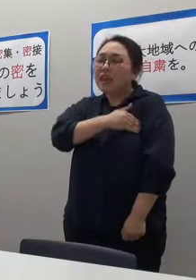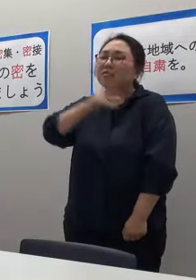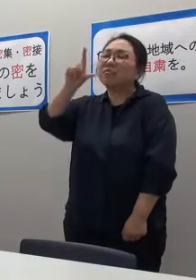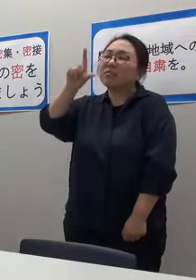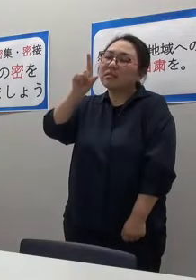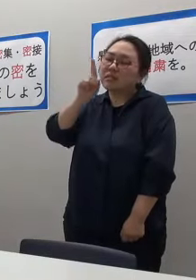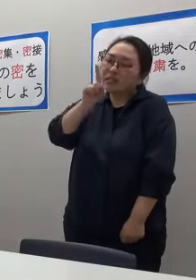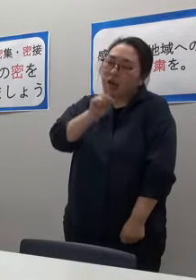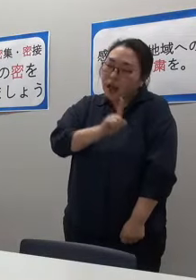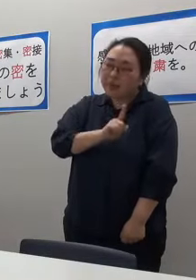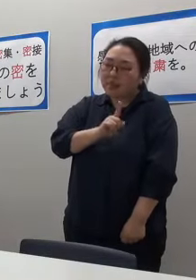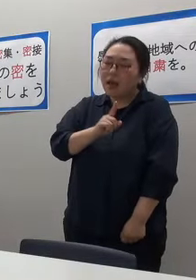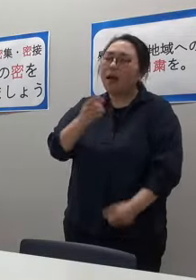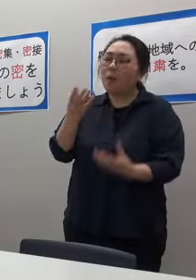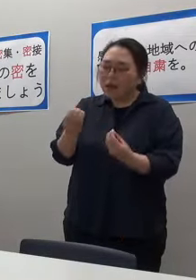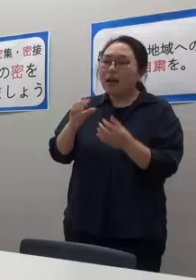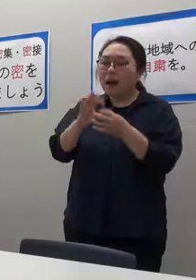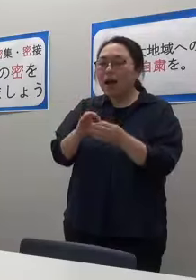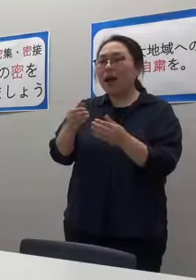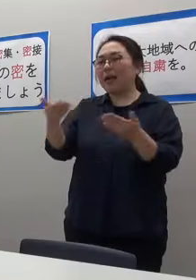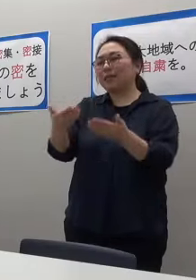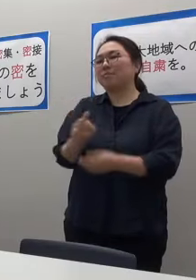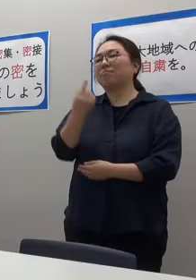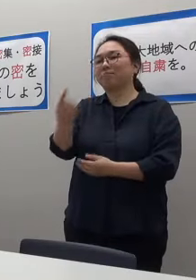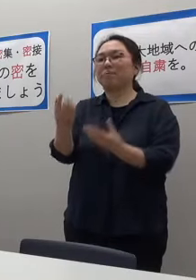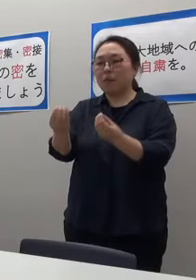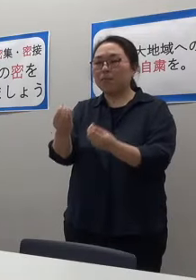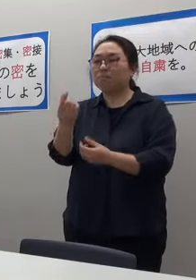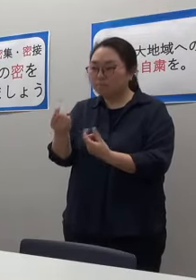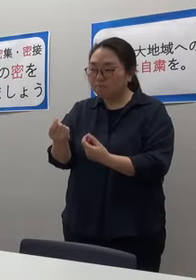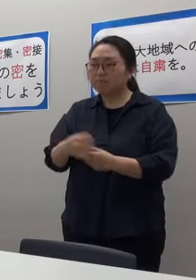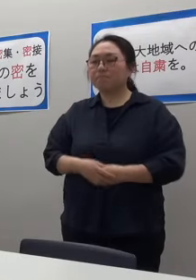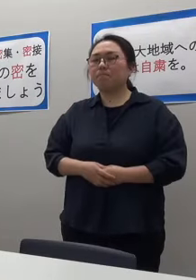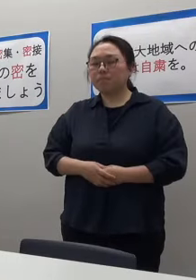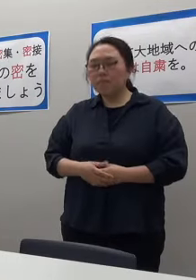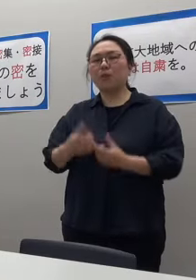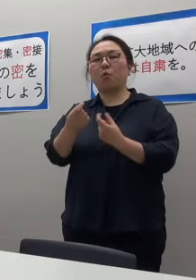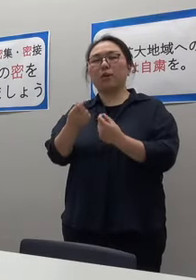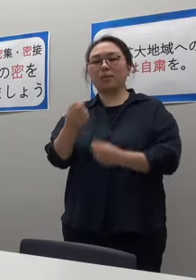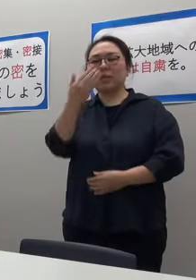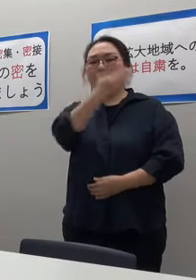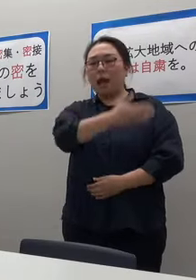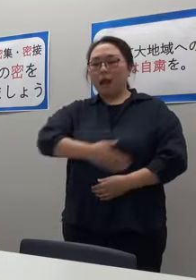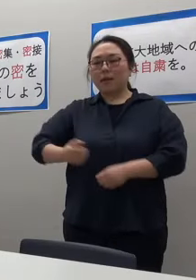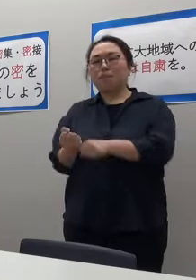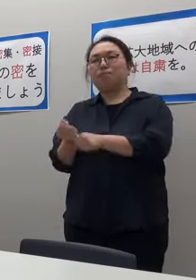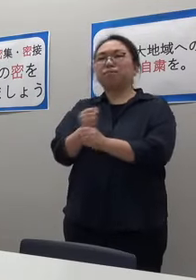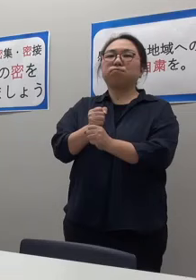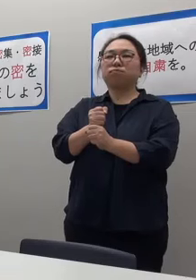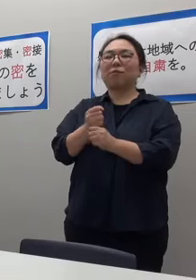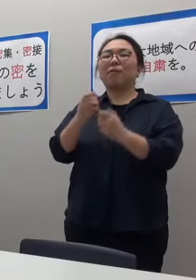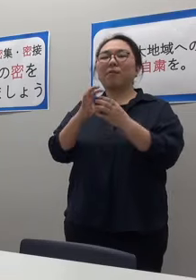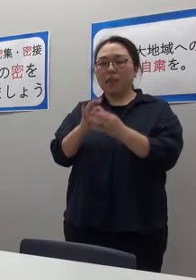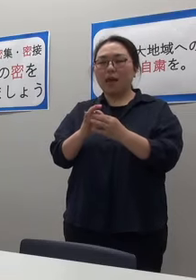ということで出品したというイメージでよろしいでしょうか。 そうですね、体調も回復しましたので出品されたんだろうというふうに、まあ、思っております